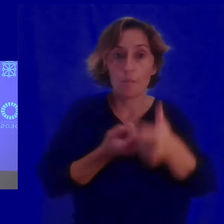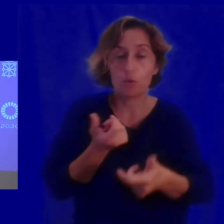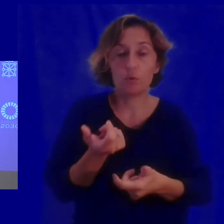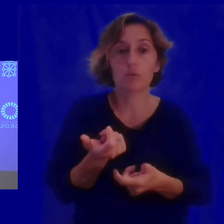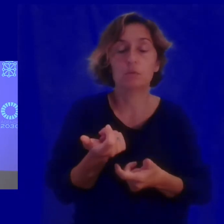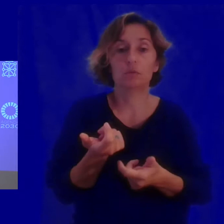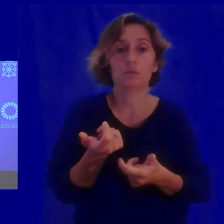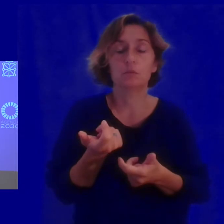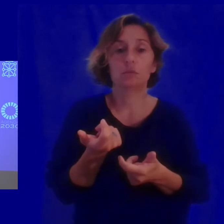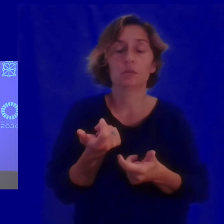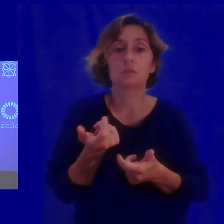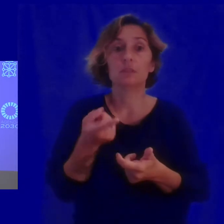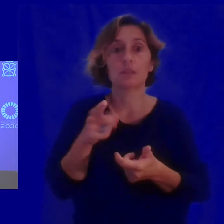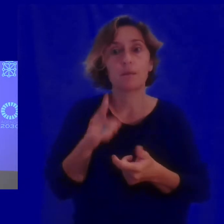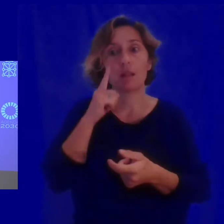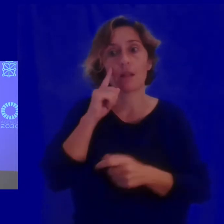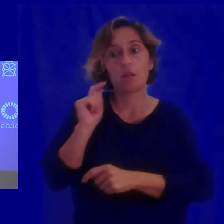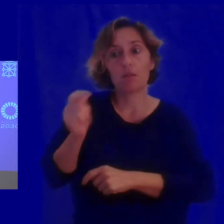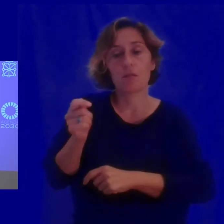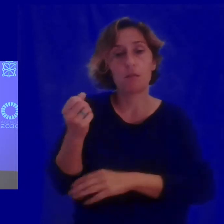también con el aval judicial.